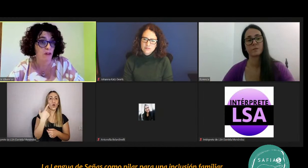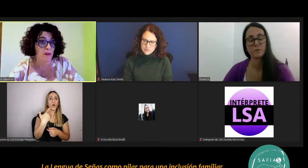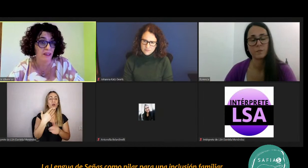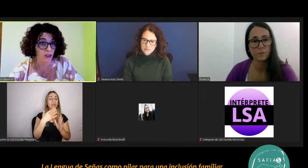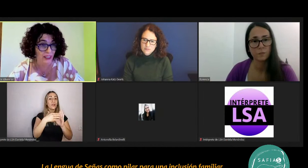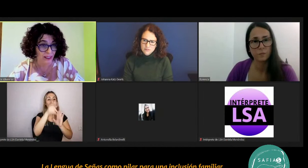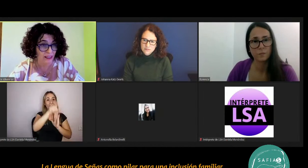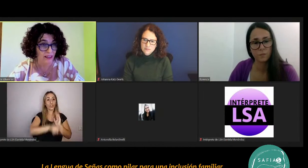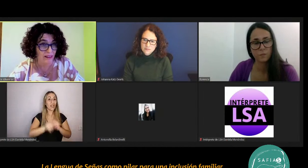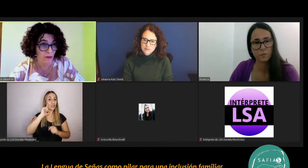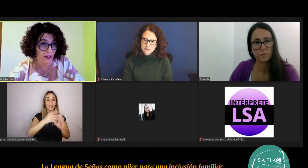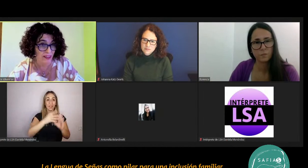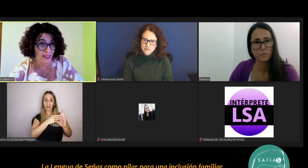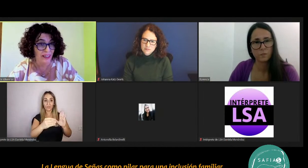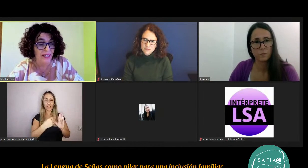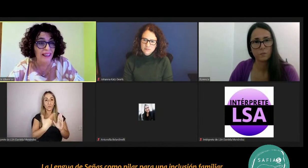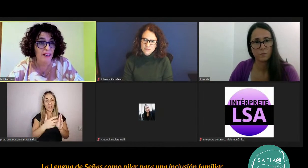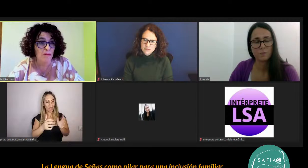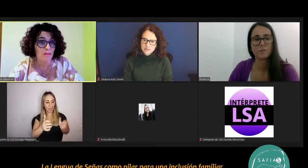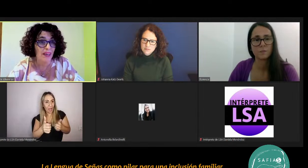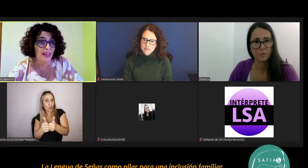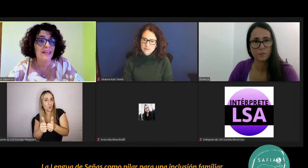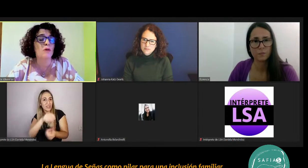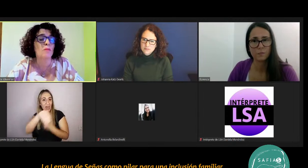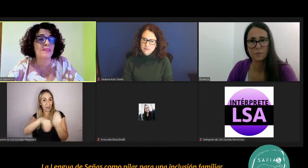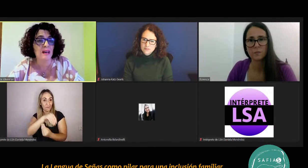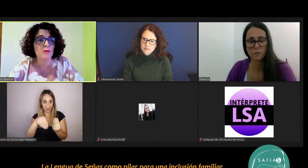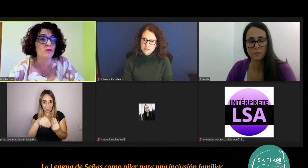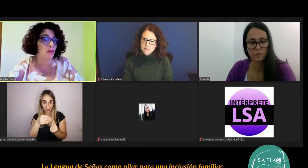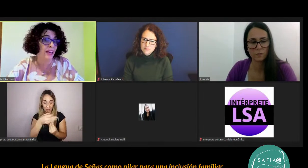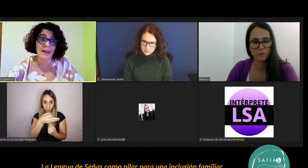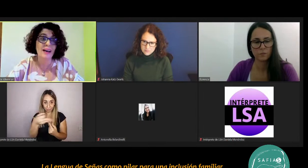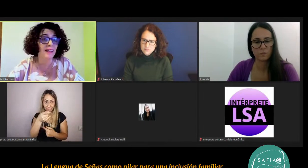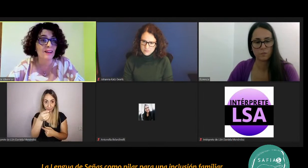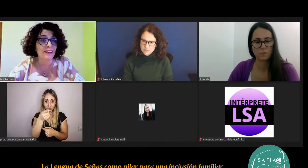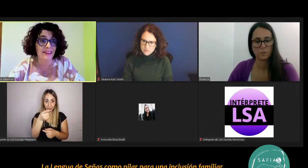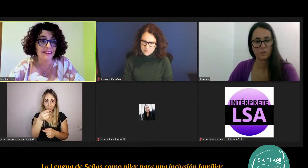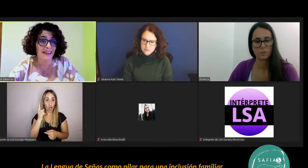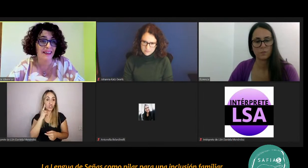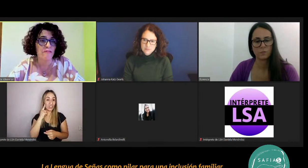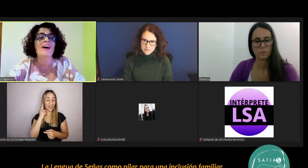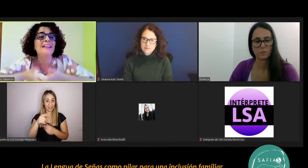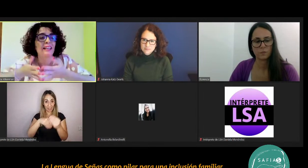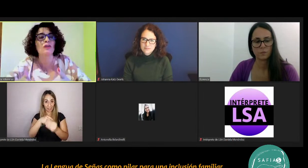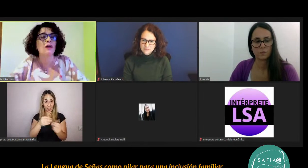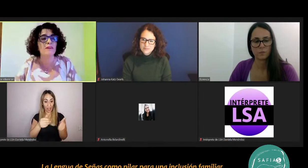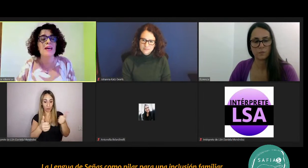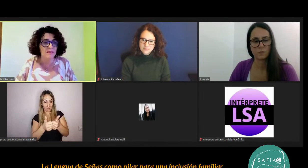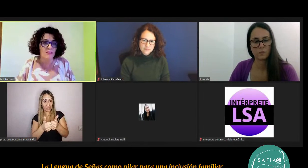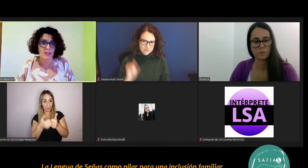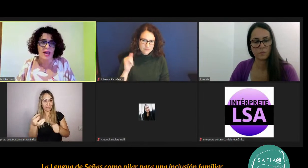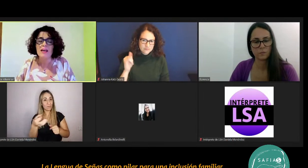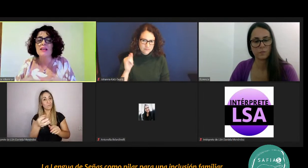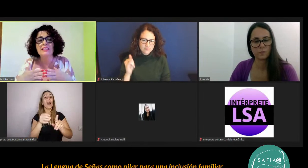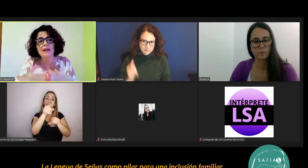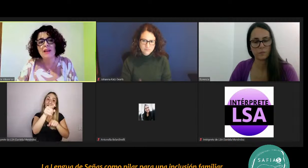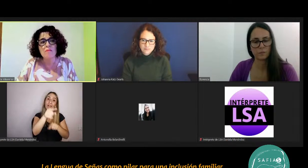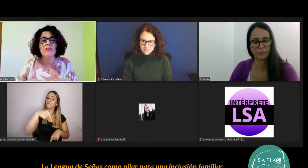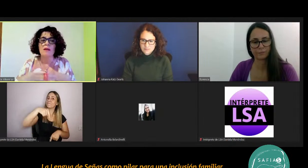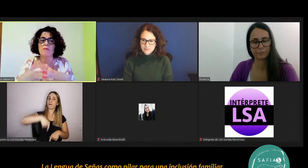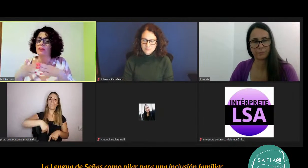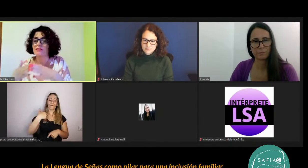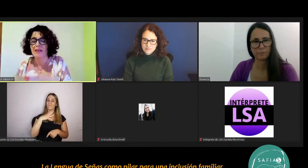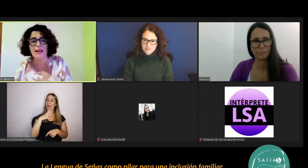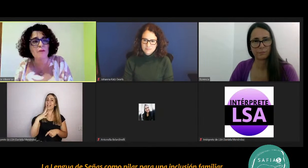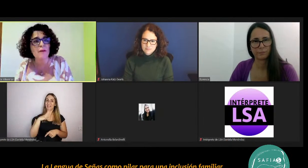acompañar a las familias oyentes. Dijiste algo así, digamos, en eso pensábamos que acá falta todavía eso, o sea, ya